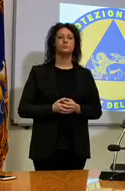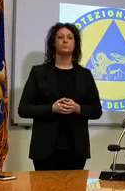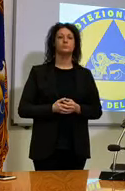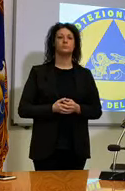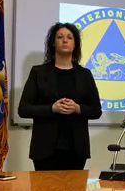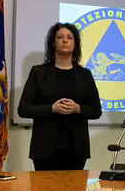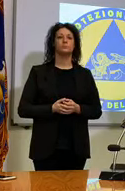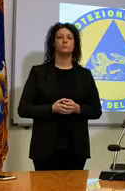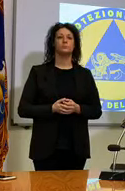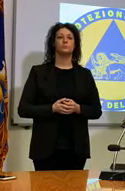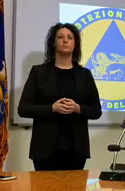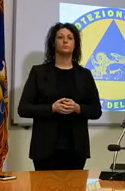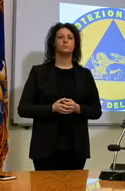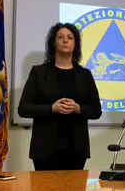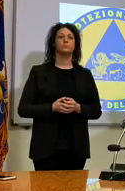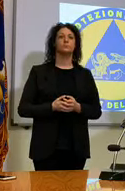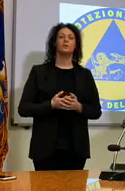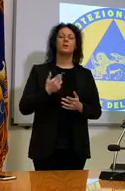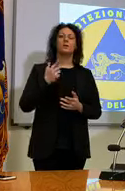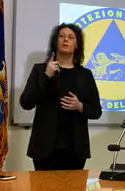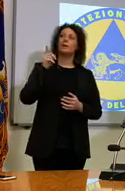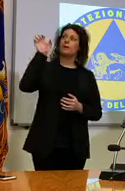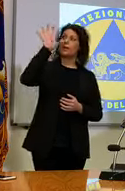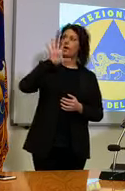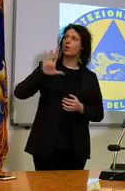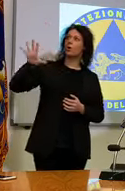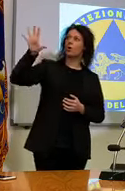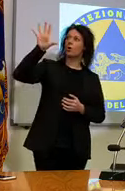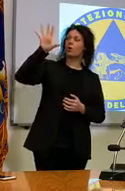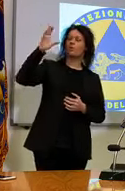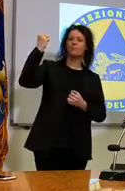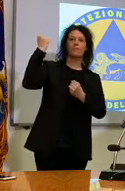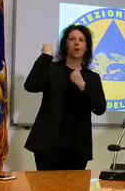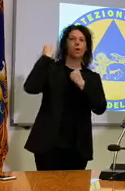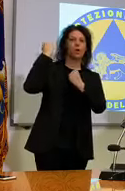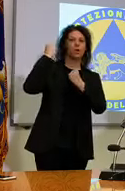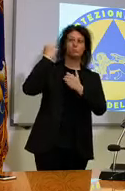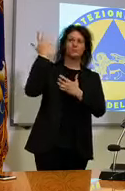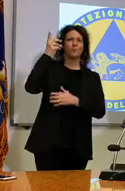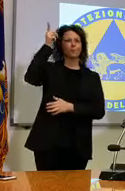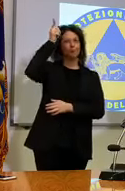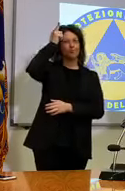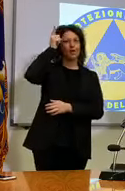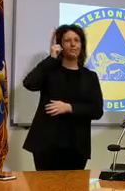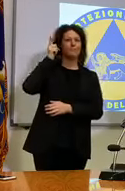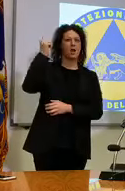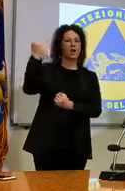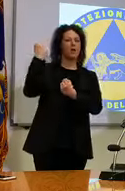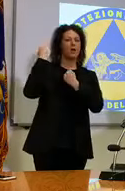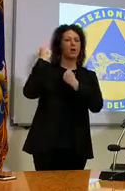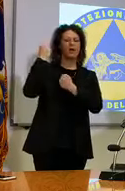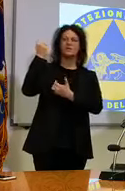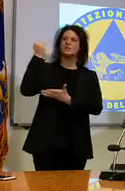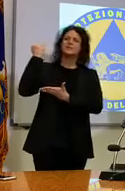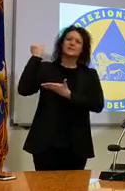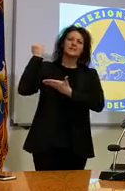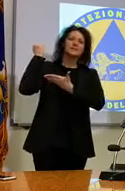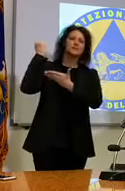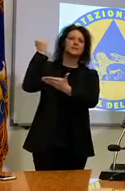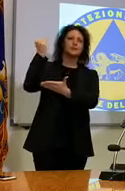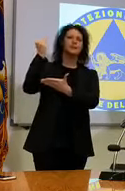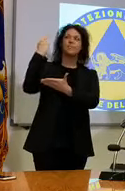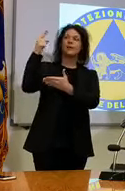come si può dire, una superpotenza europea che è la Germania, che ha comunque adottato delle misure straordinarie per i propri,